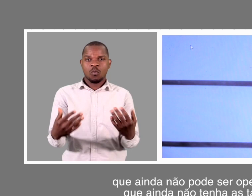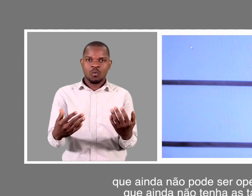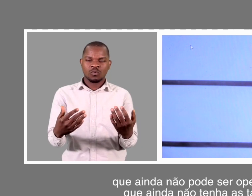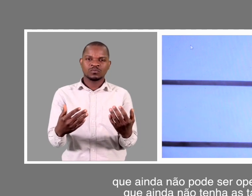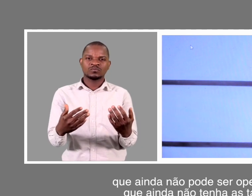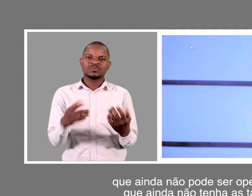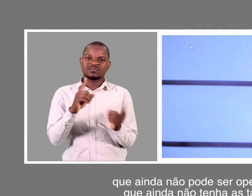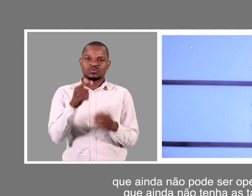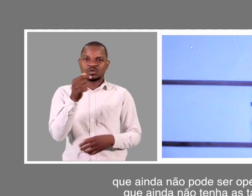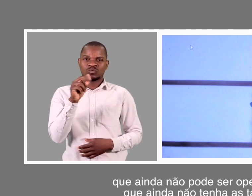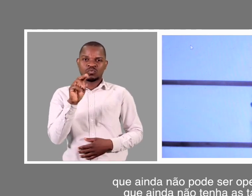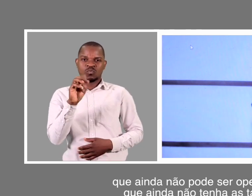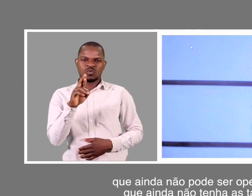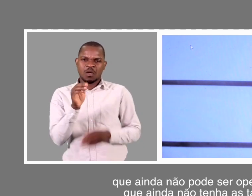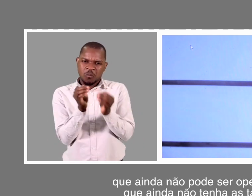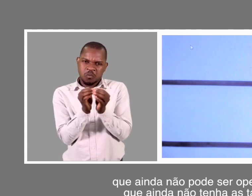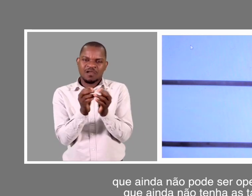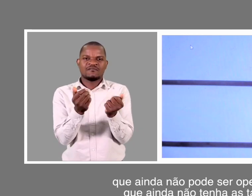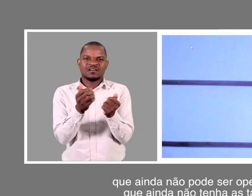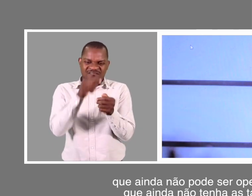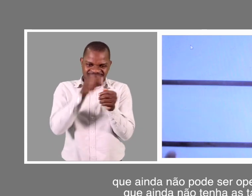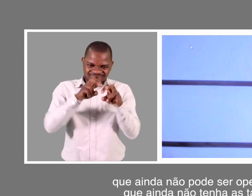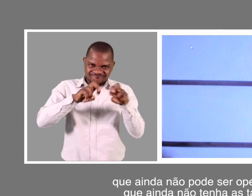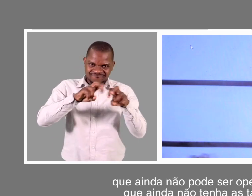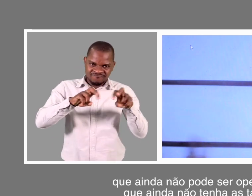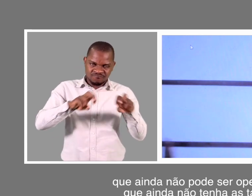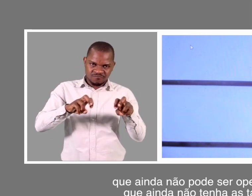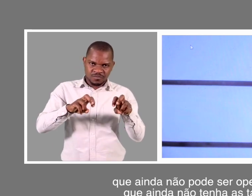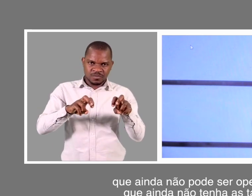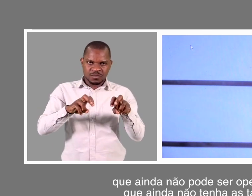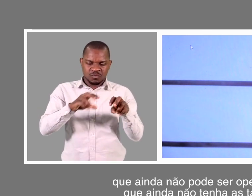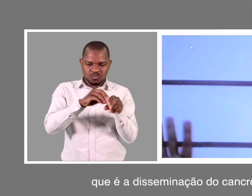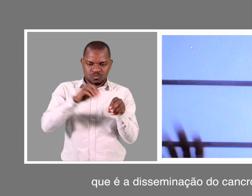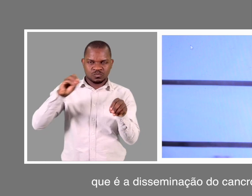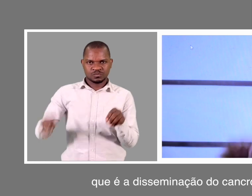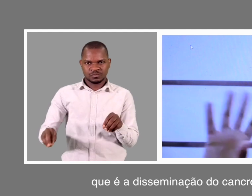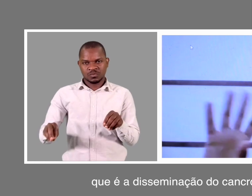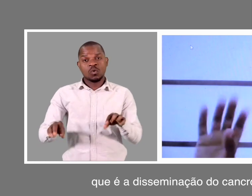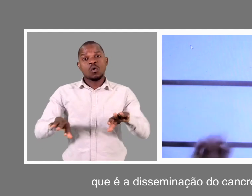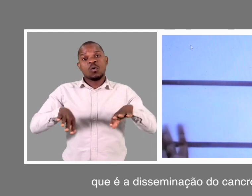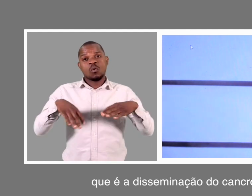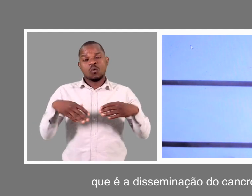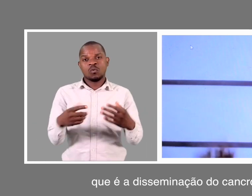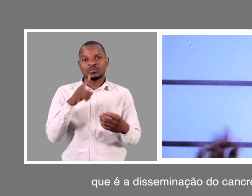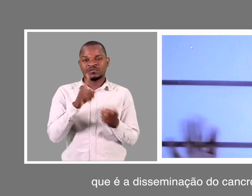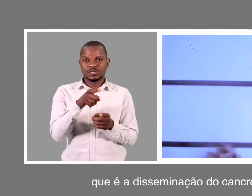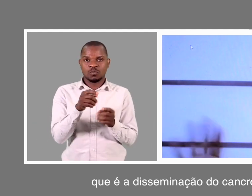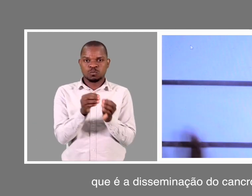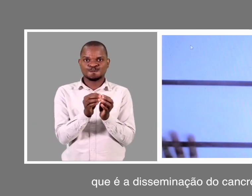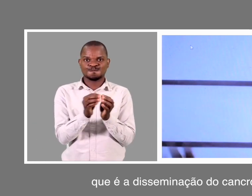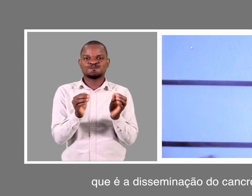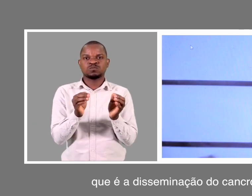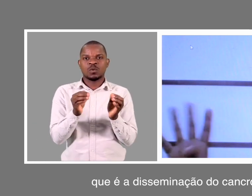ainda num tamanho operável. Ou então que não tenha ainda as taxas que são, que é a